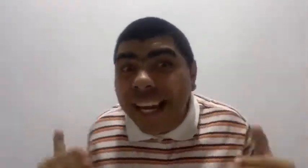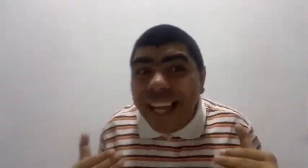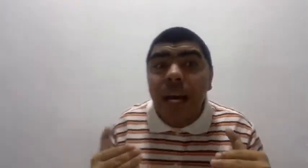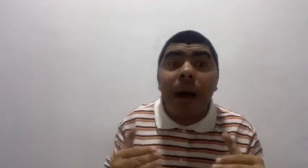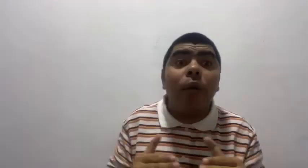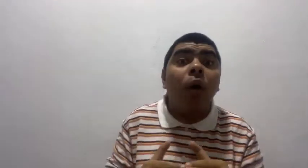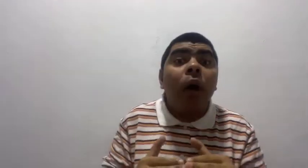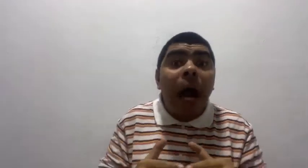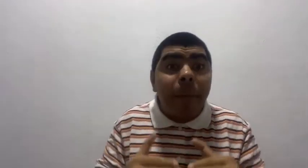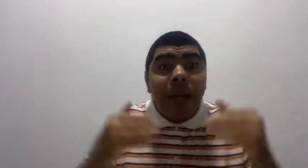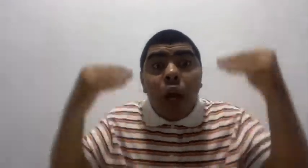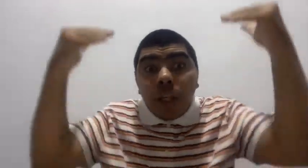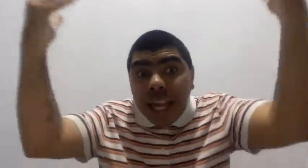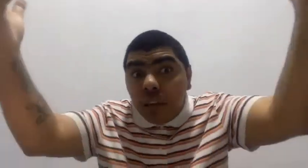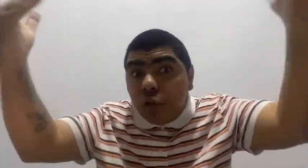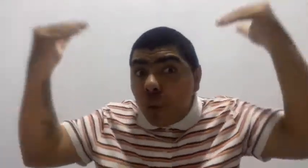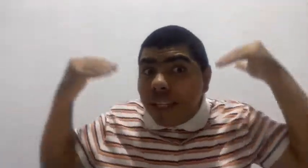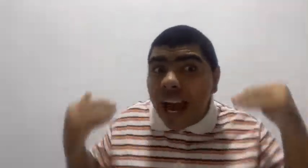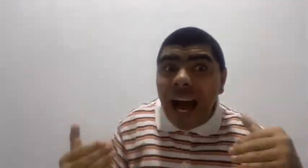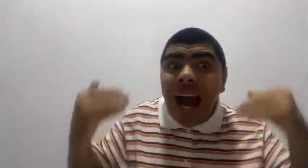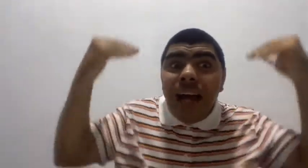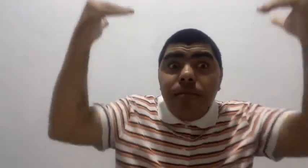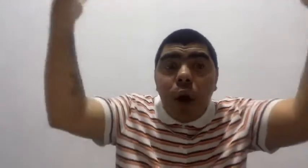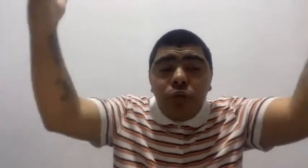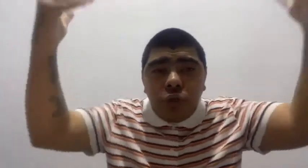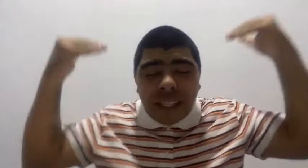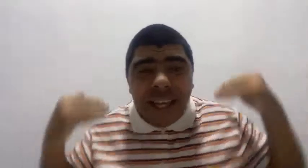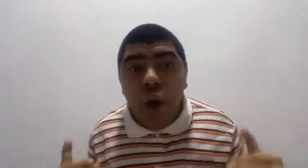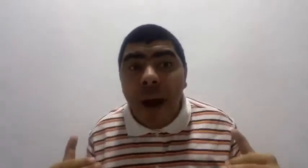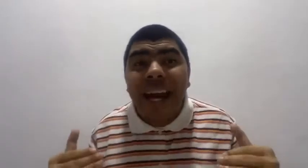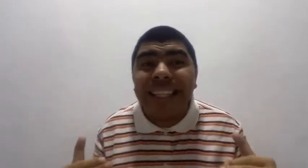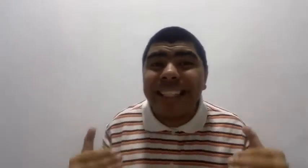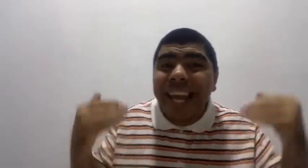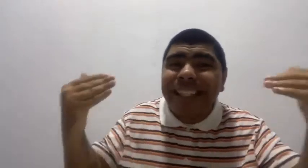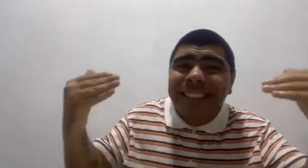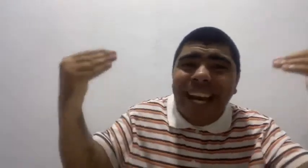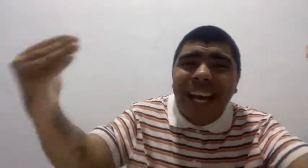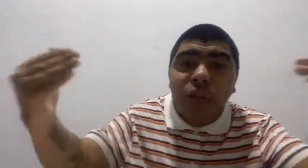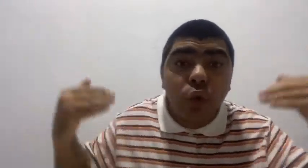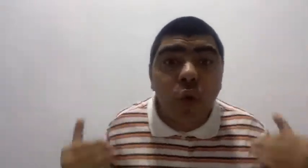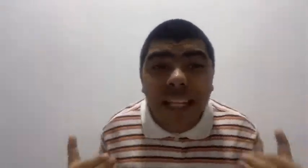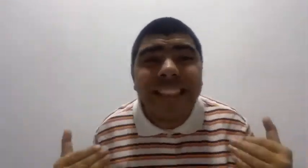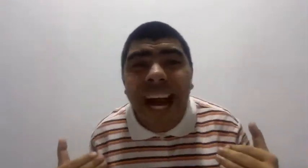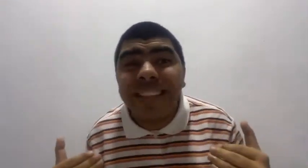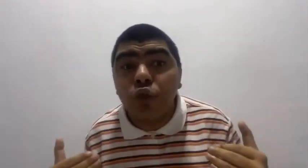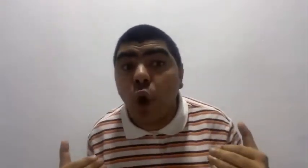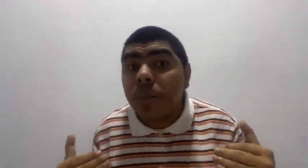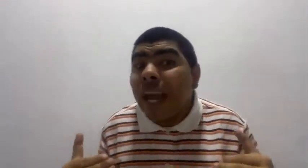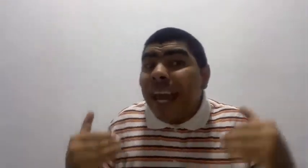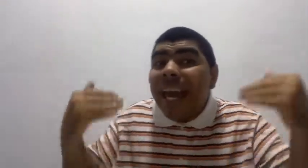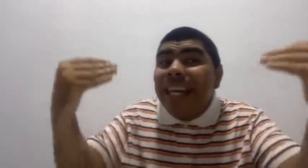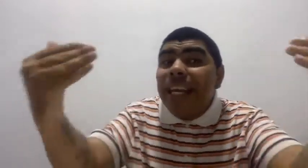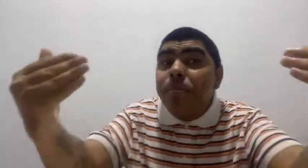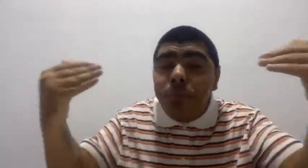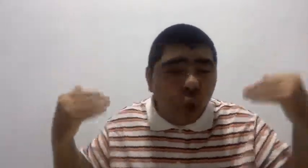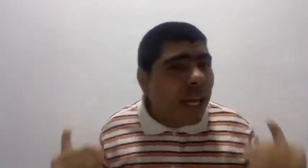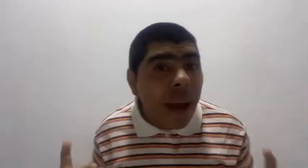anhela, hermano. Amén. ¿Quién subirá al monte de Jehová y quién entrará a su lugar santo? El limpio de mano